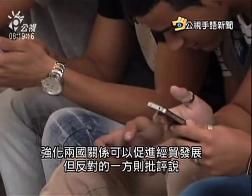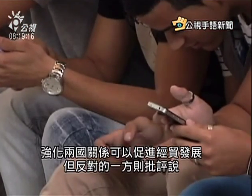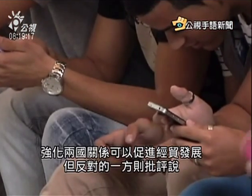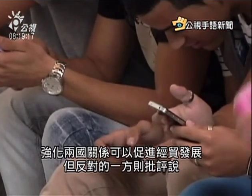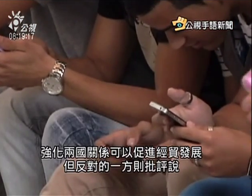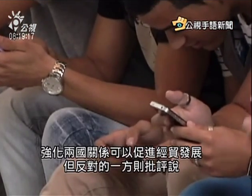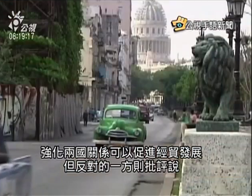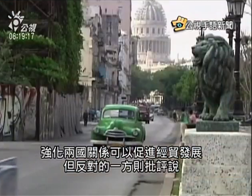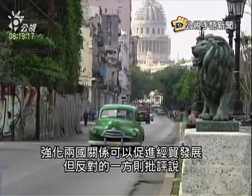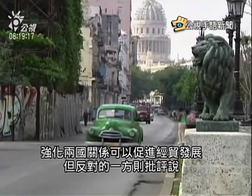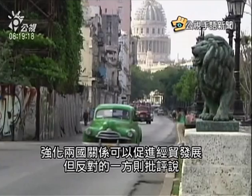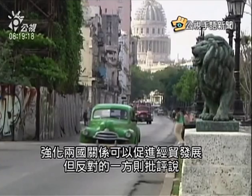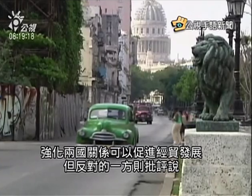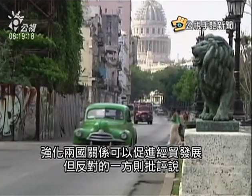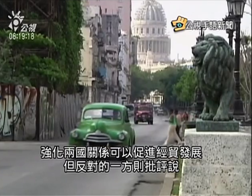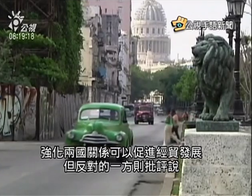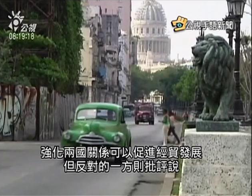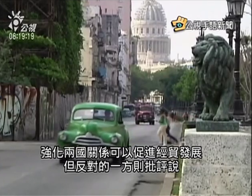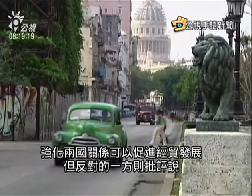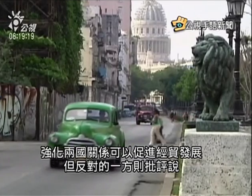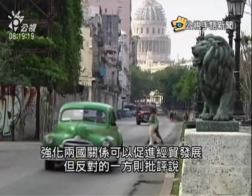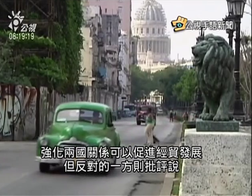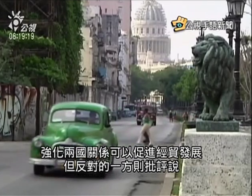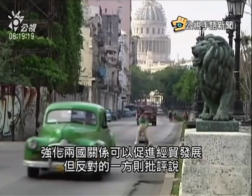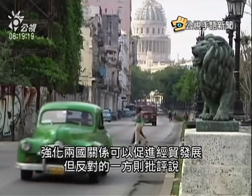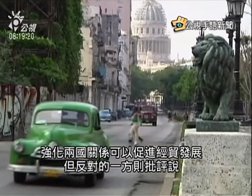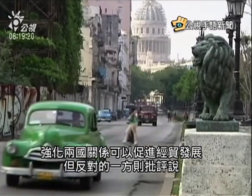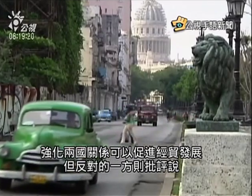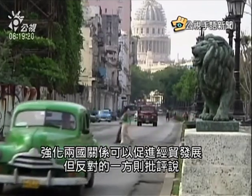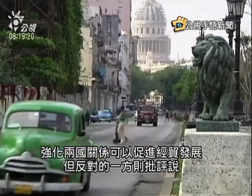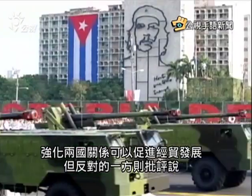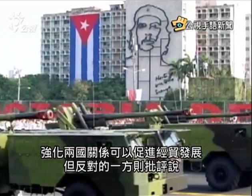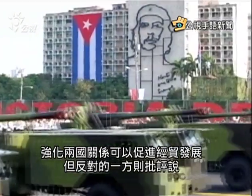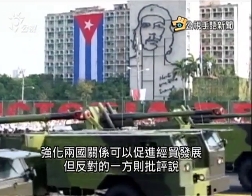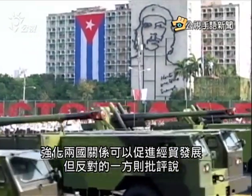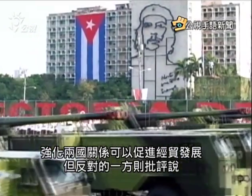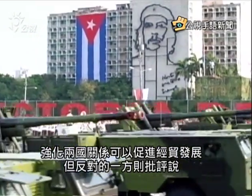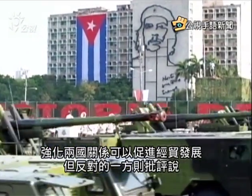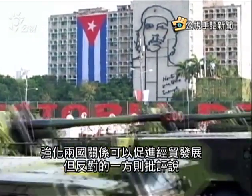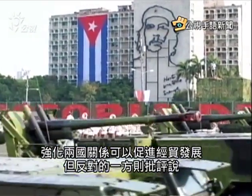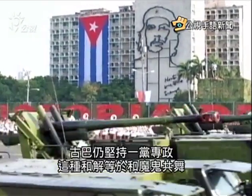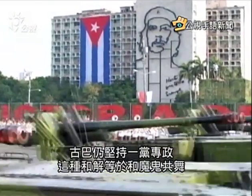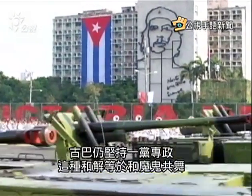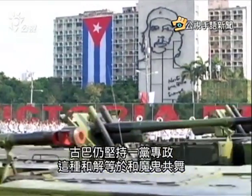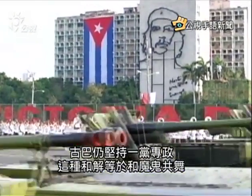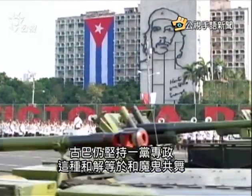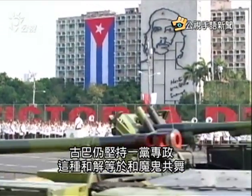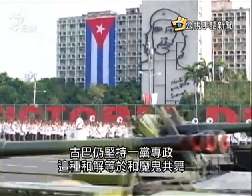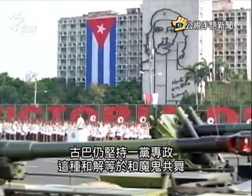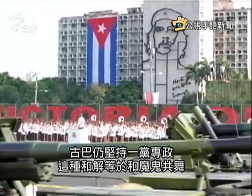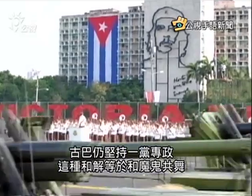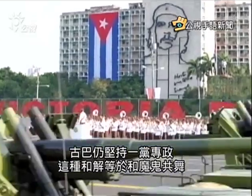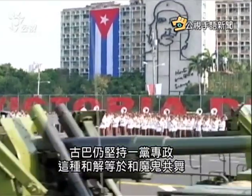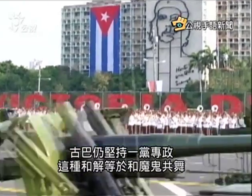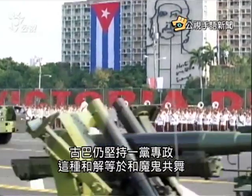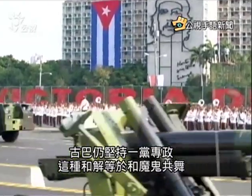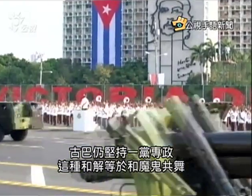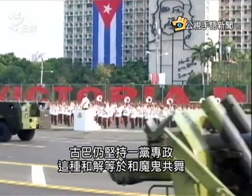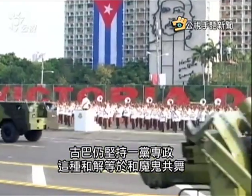关系可以促进经贸发展，但反对的一方则批评说，古巴仍坚持一党专政，这种和